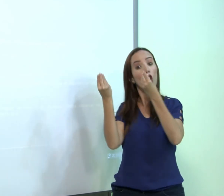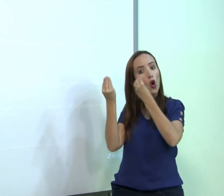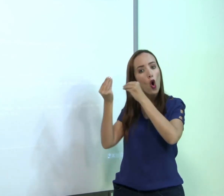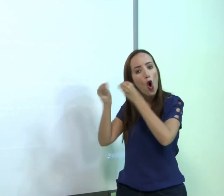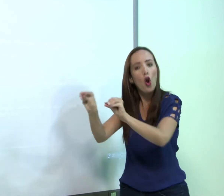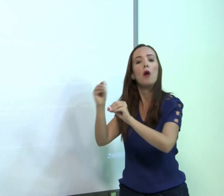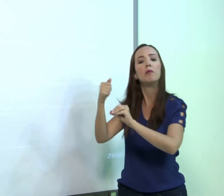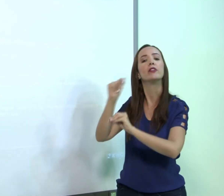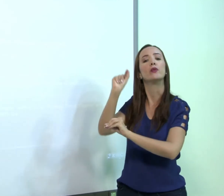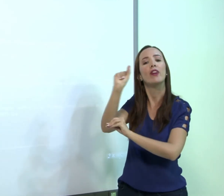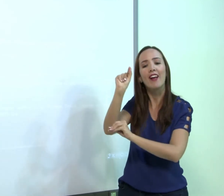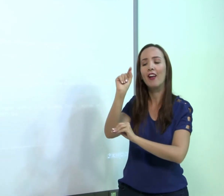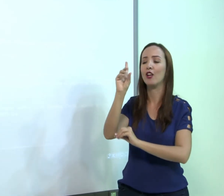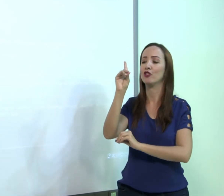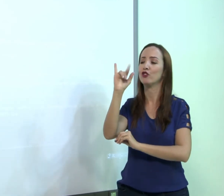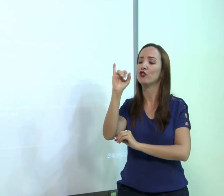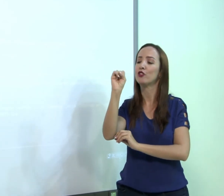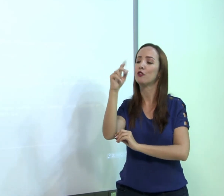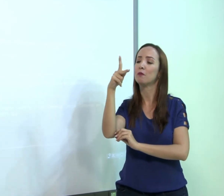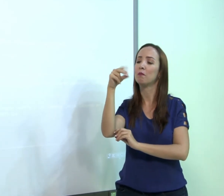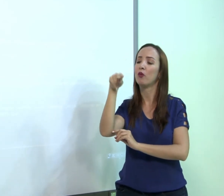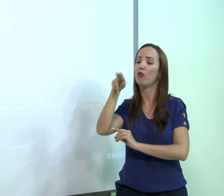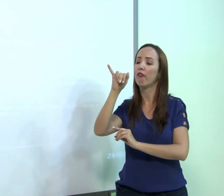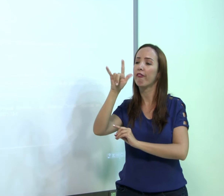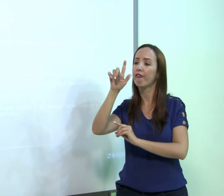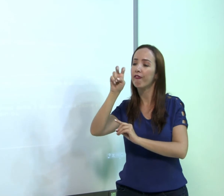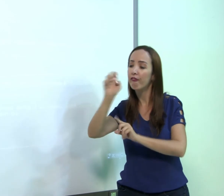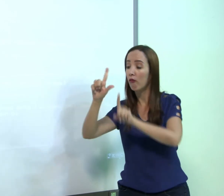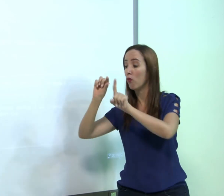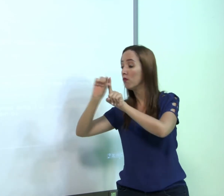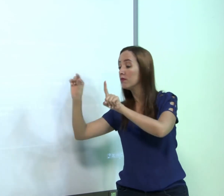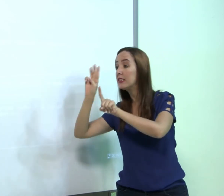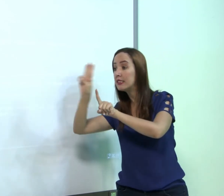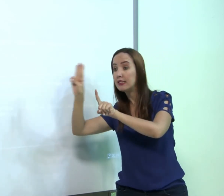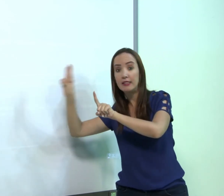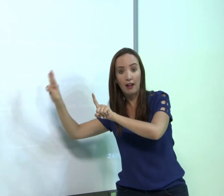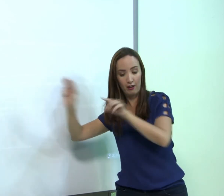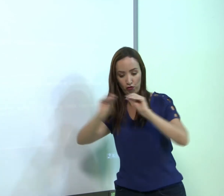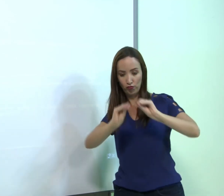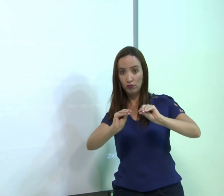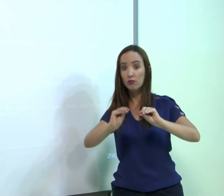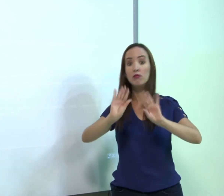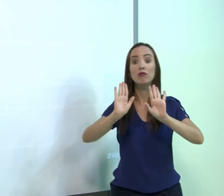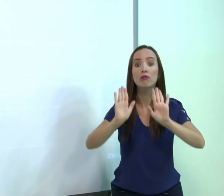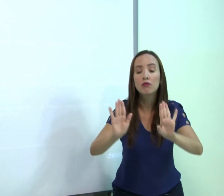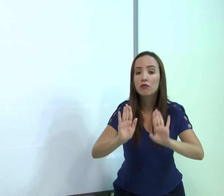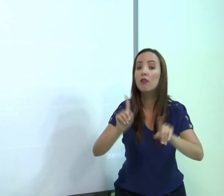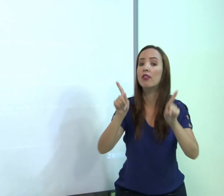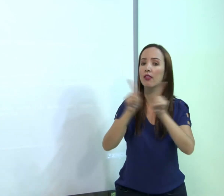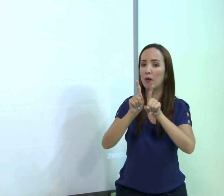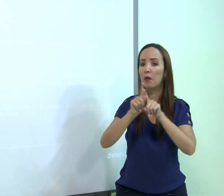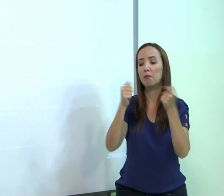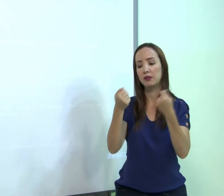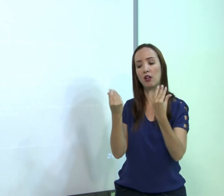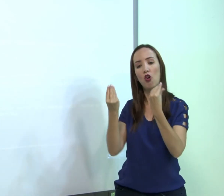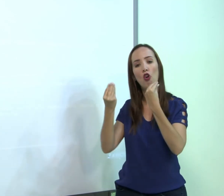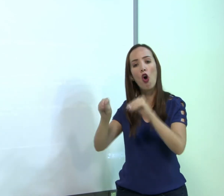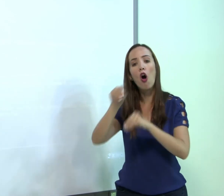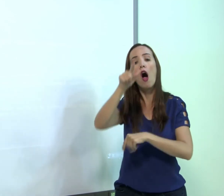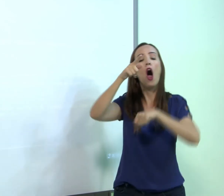perceberam? Coloca-se o site Precisa